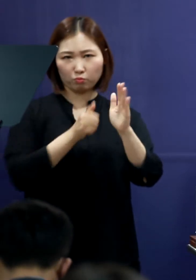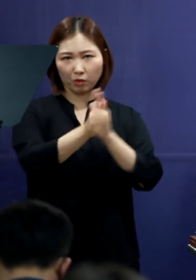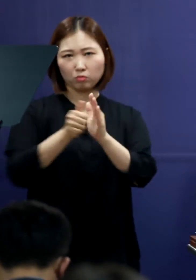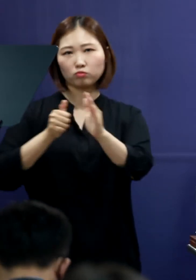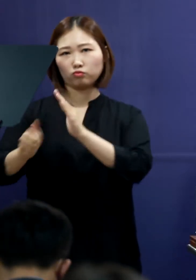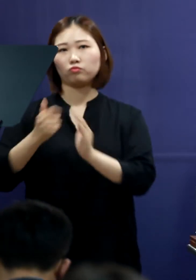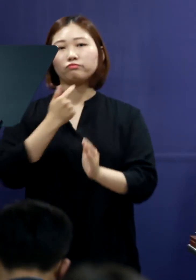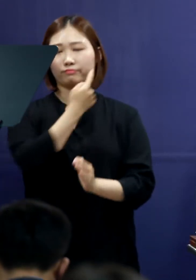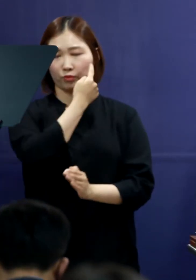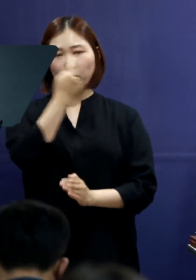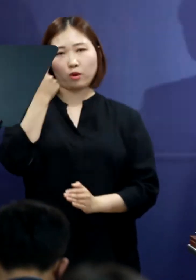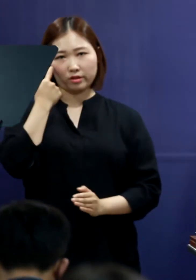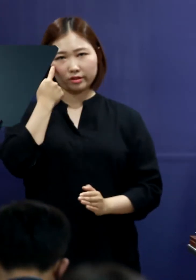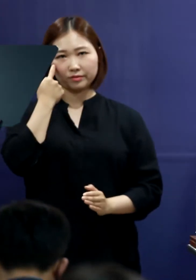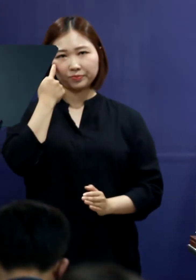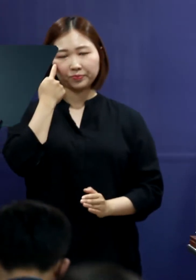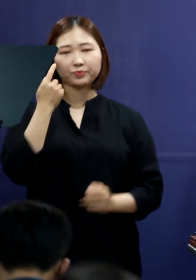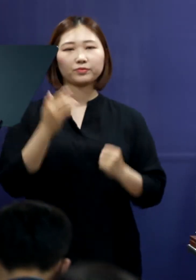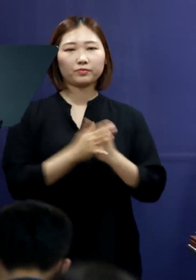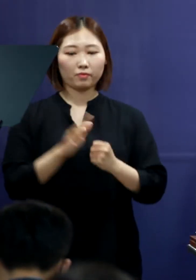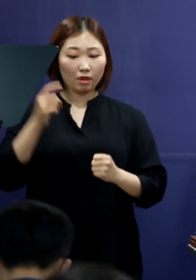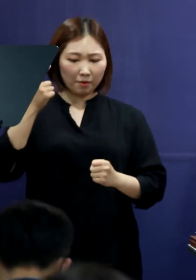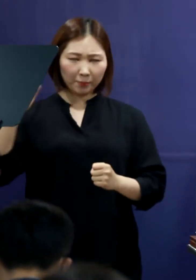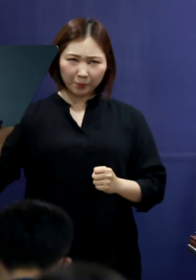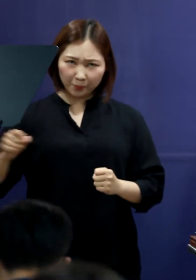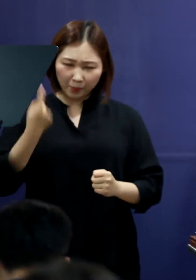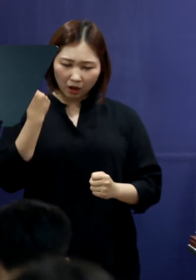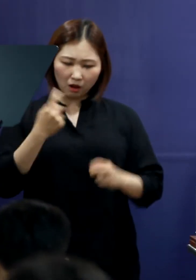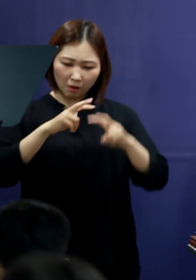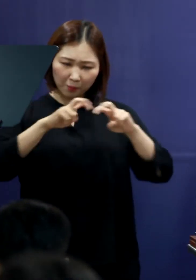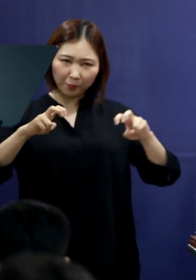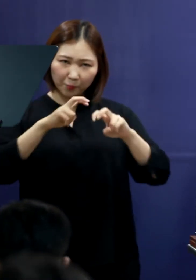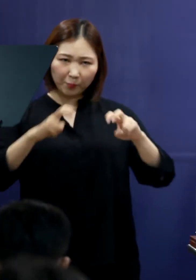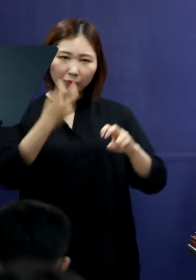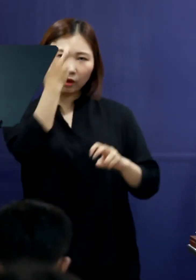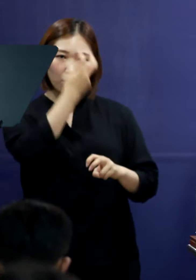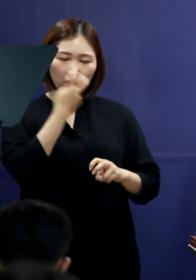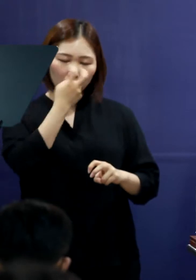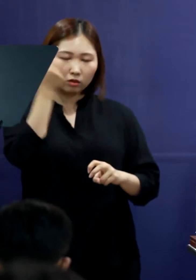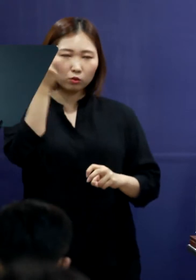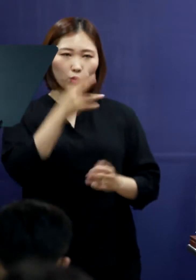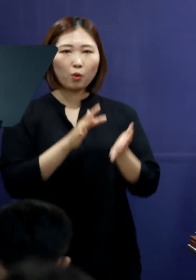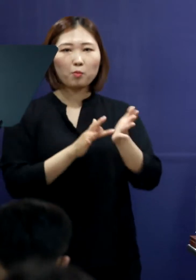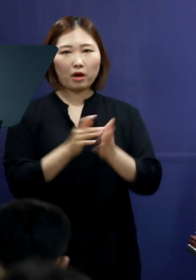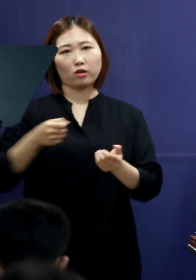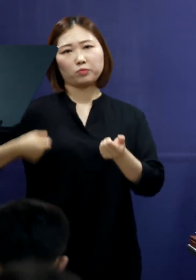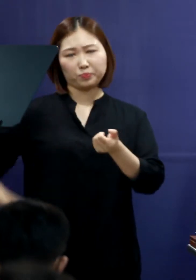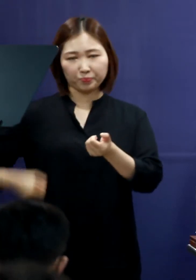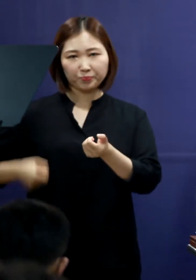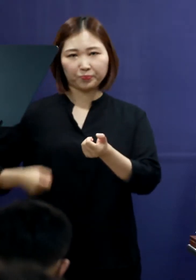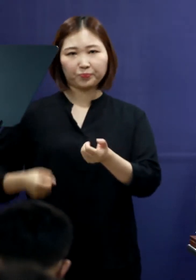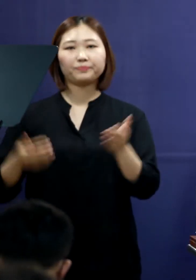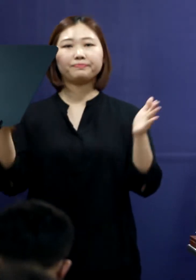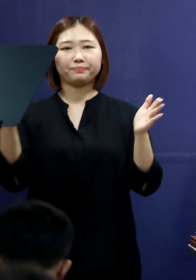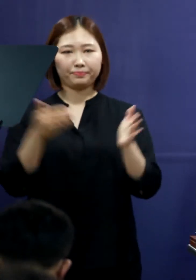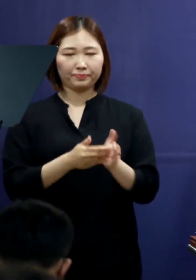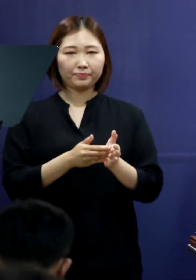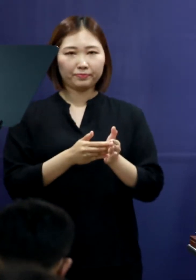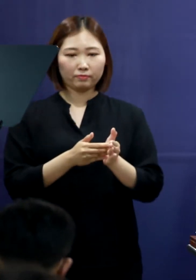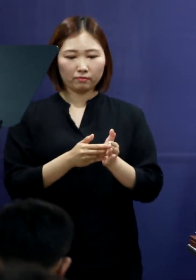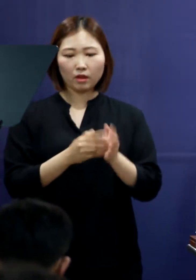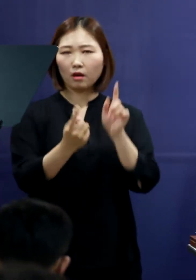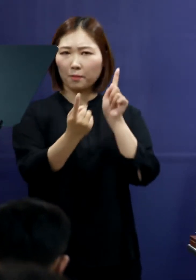방문한 것으로 나타나서 역학조사도 하고 방역 소독도 실시한 바 있습니다. 접촉자로